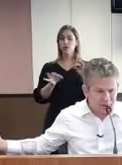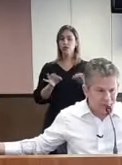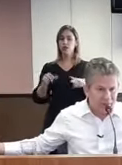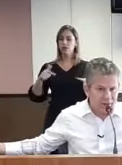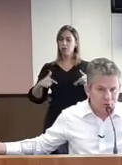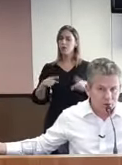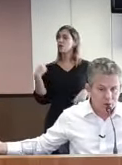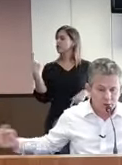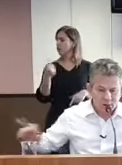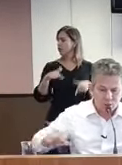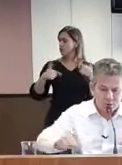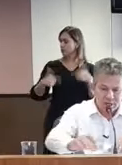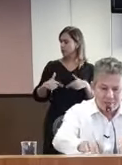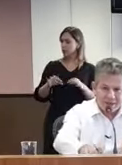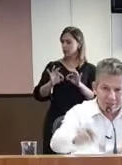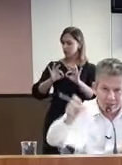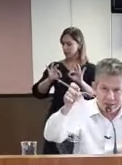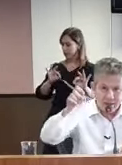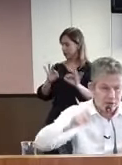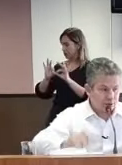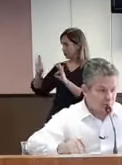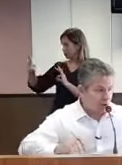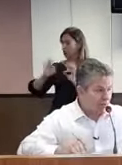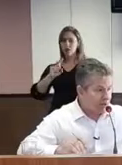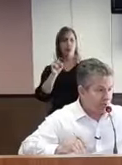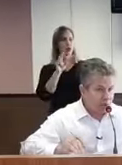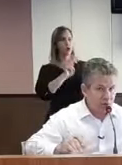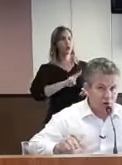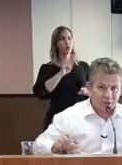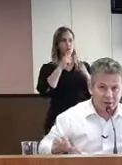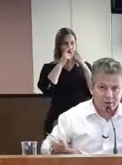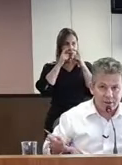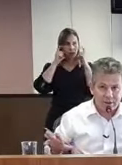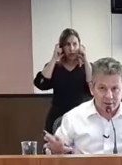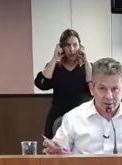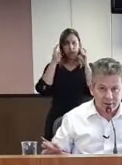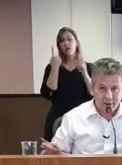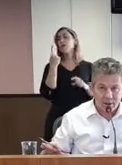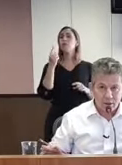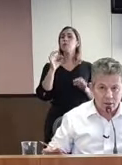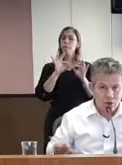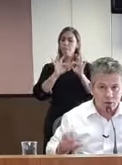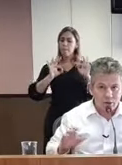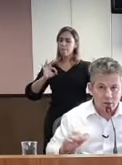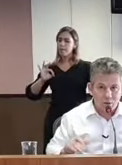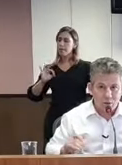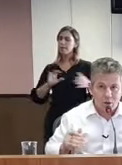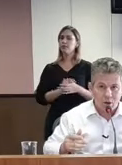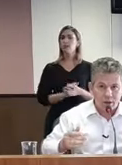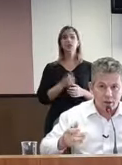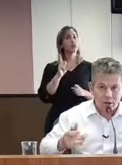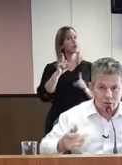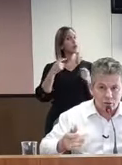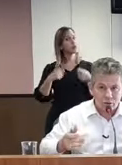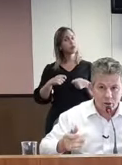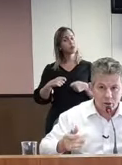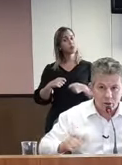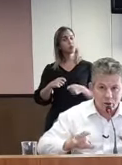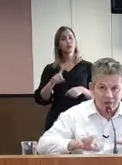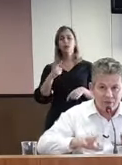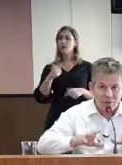aqui trabalhando sem usar máscara, estamos a 1,5 metro, 2 metros de distância, isso não coloca em